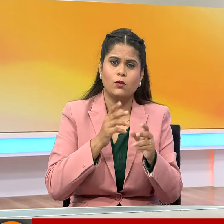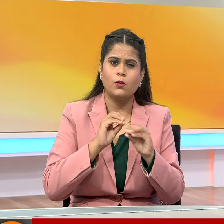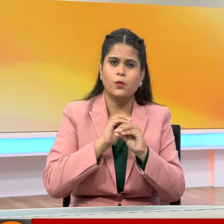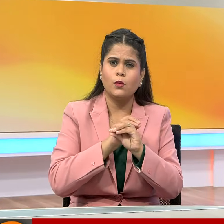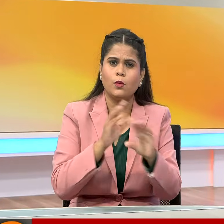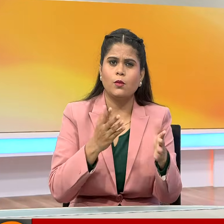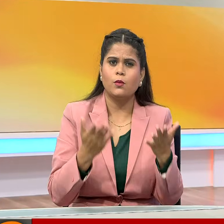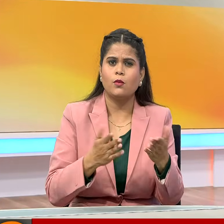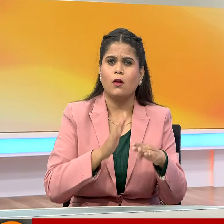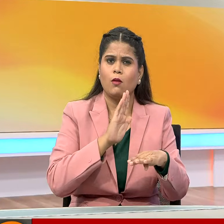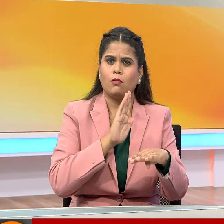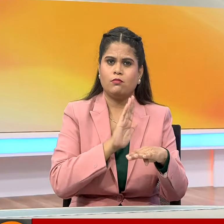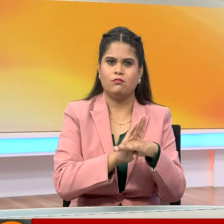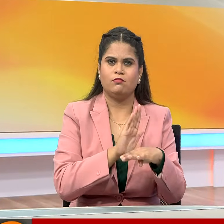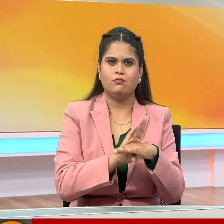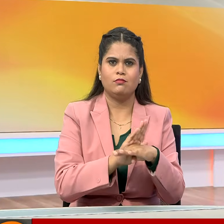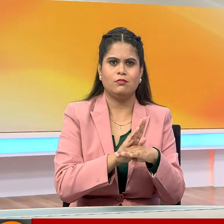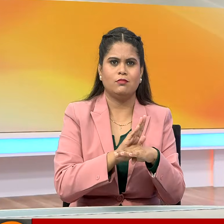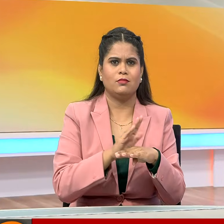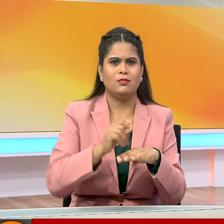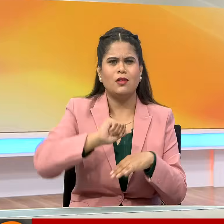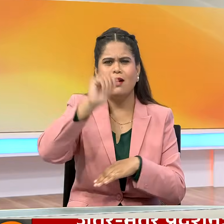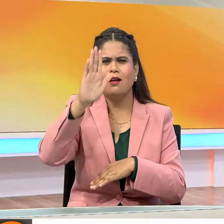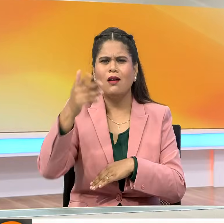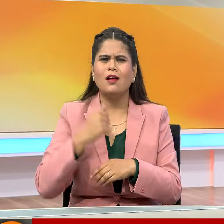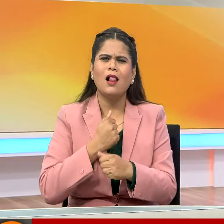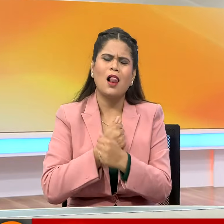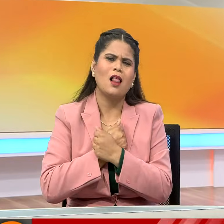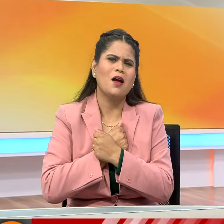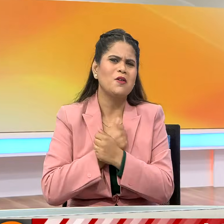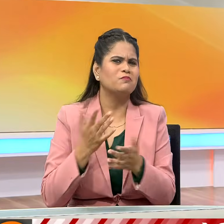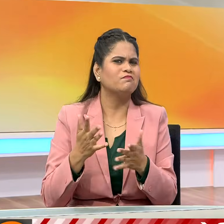कि कांग्रेस पार्टी को राष्ट्र प्रेम से कोई मतलब नहीं,